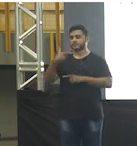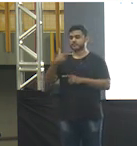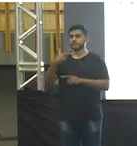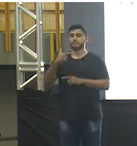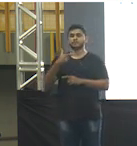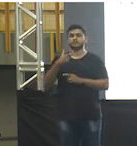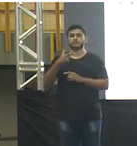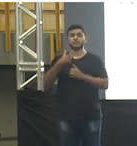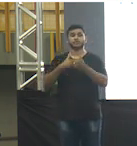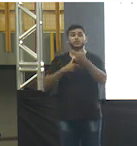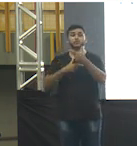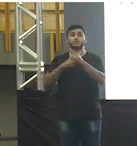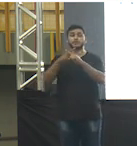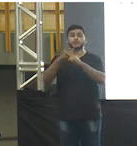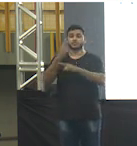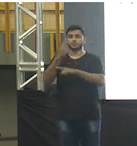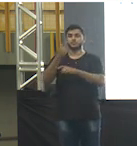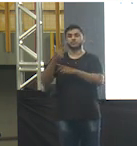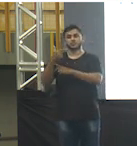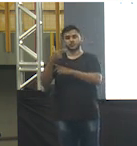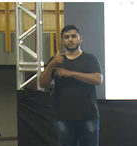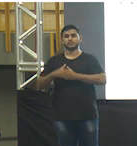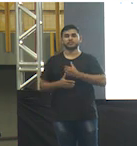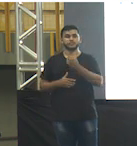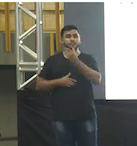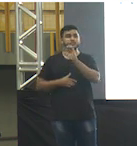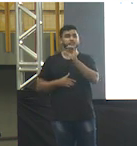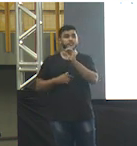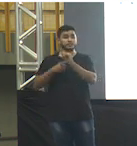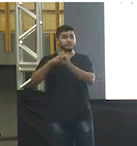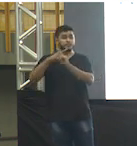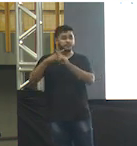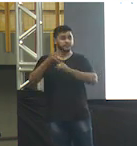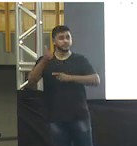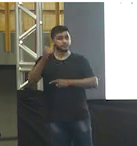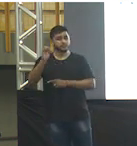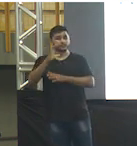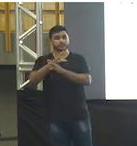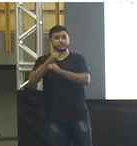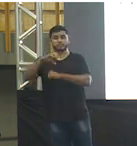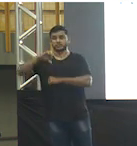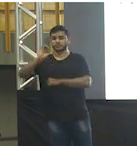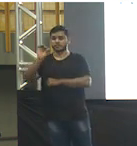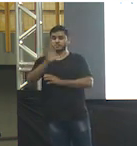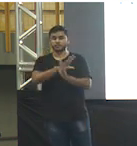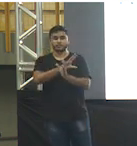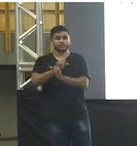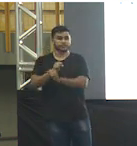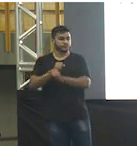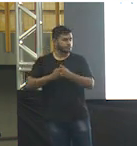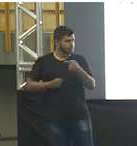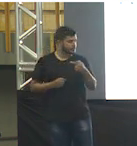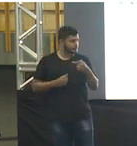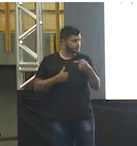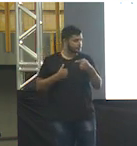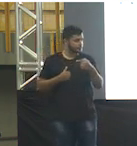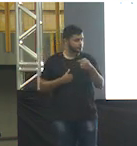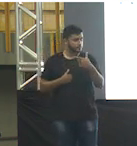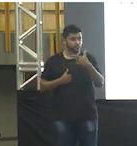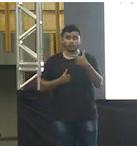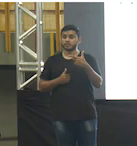12. 6 vezes 16, 96. 72 mais 12,